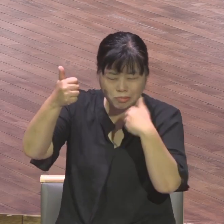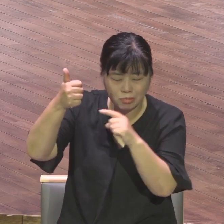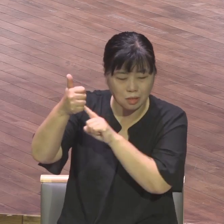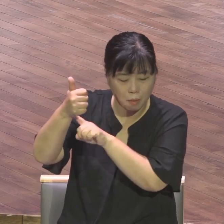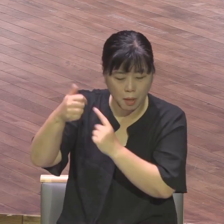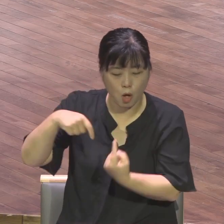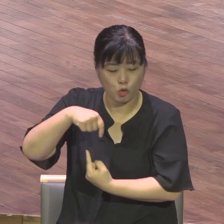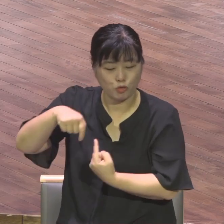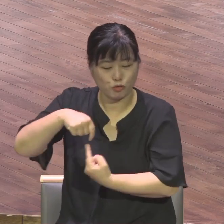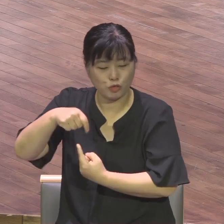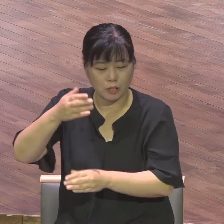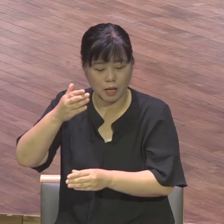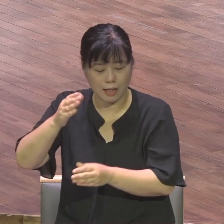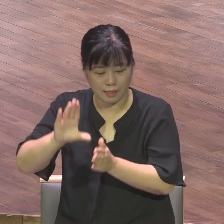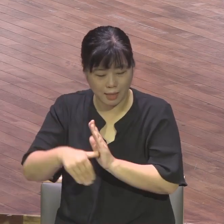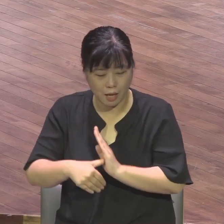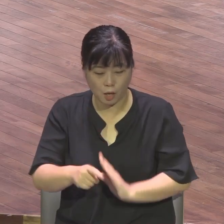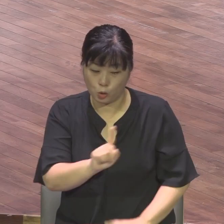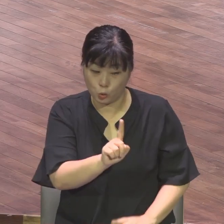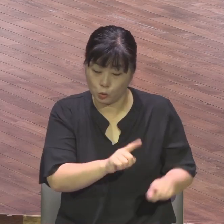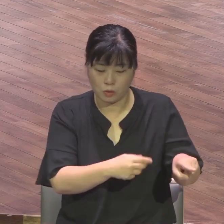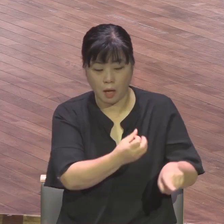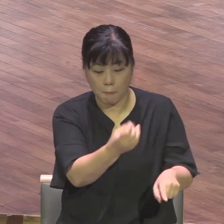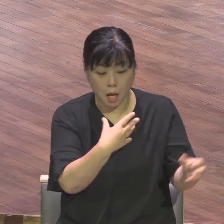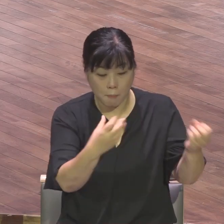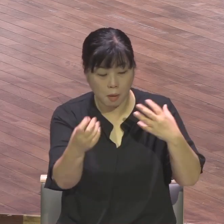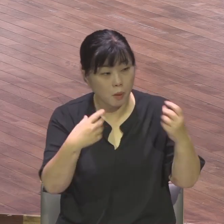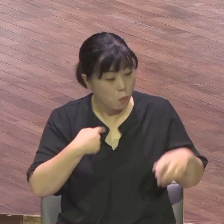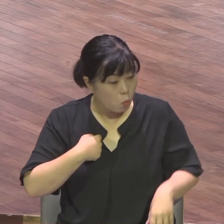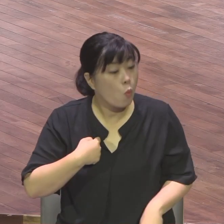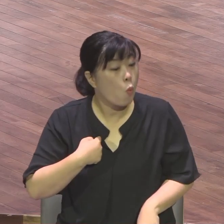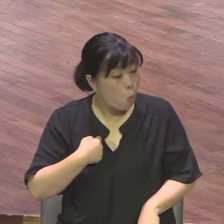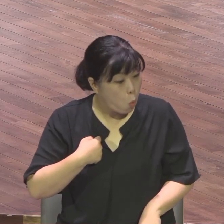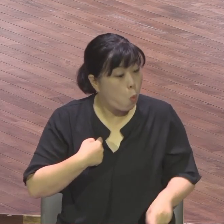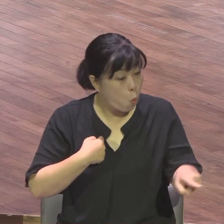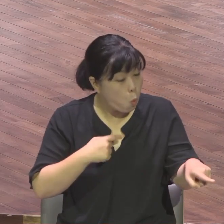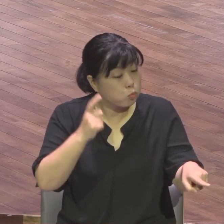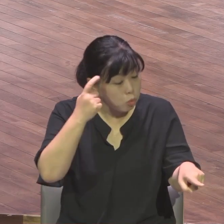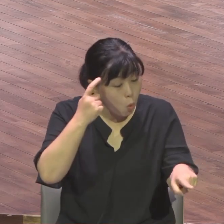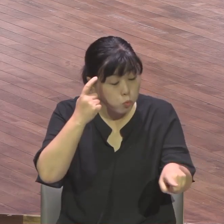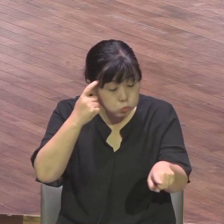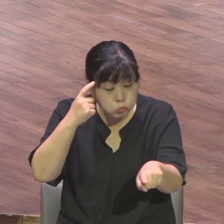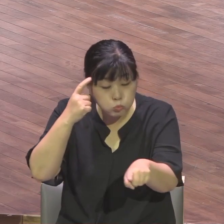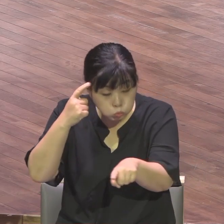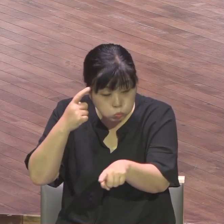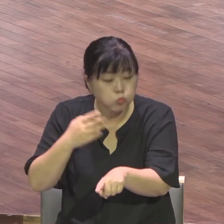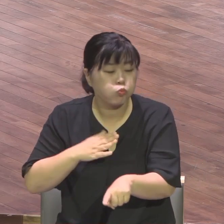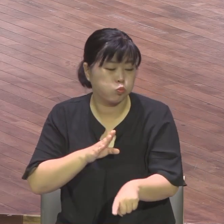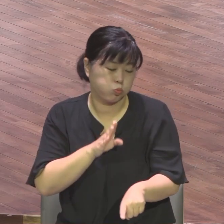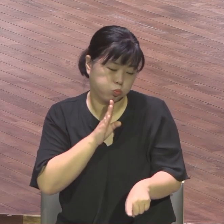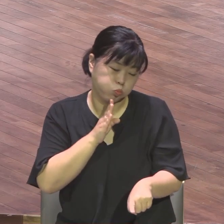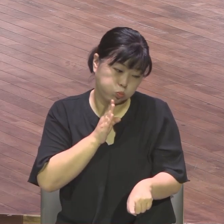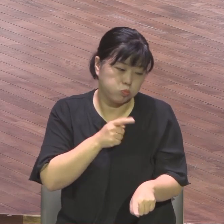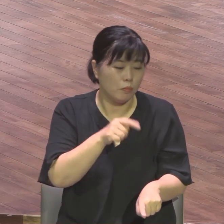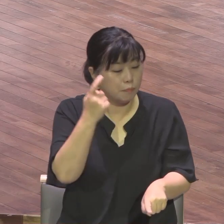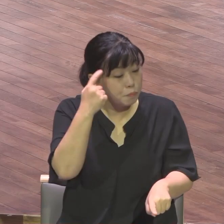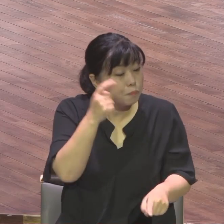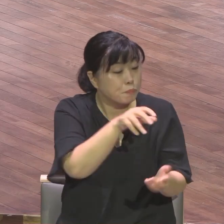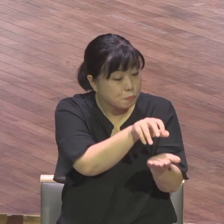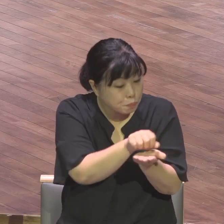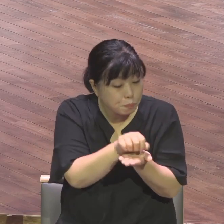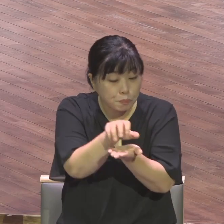다양성에 대해서 인정 안 해. 성령의 다양성. 다양한 표현들이 다양한 사람들 다양한 것도